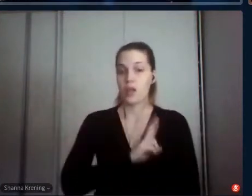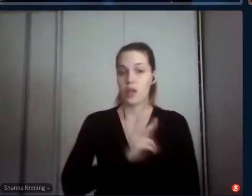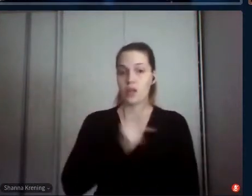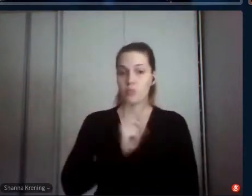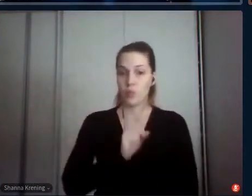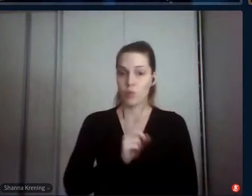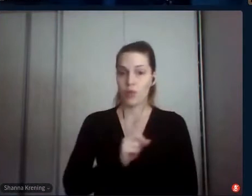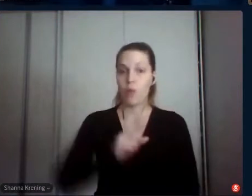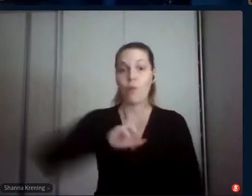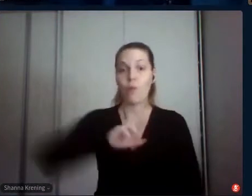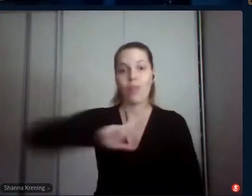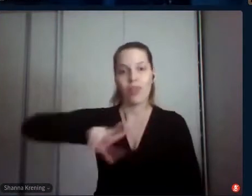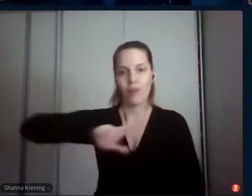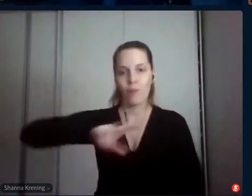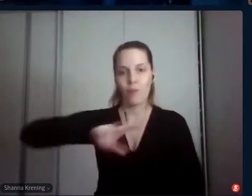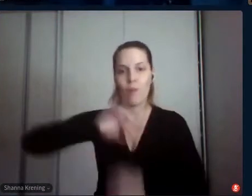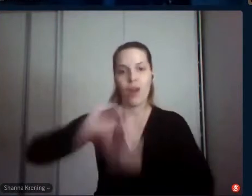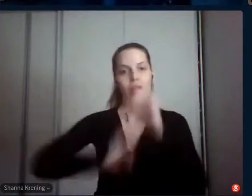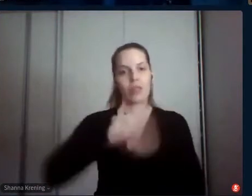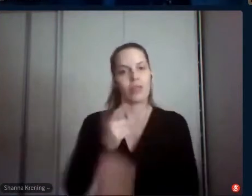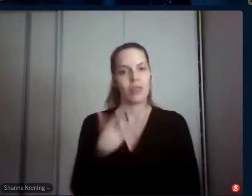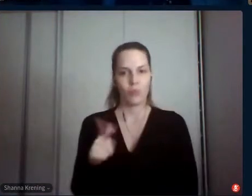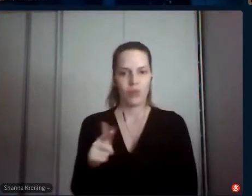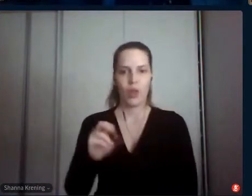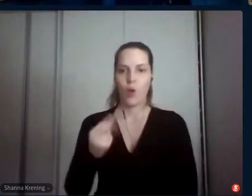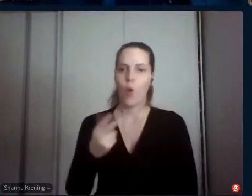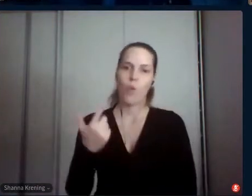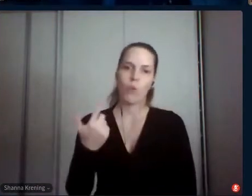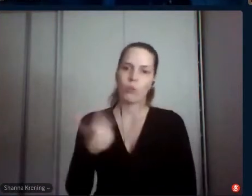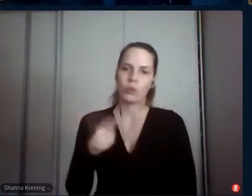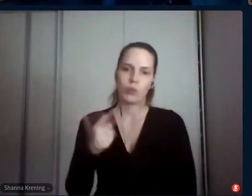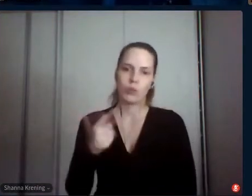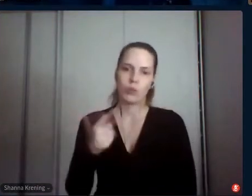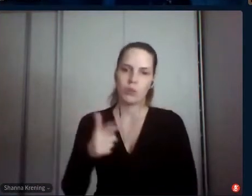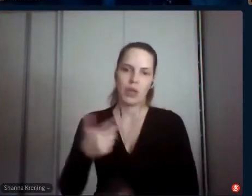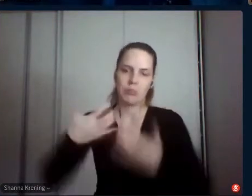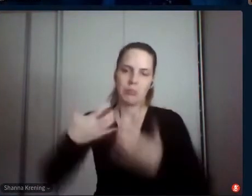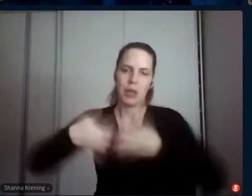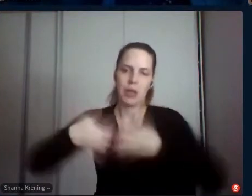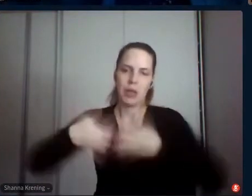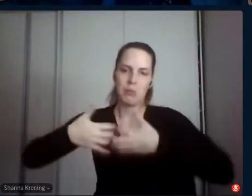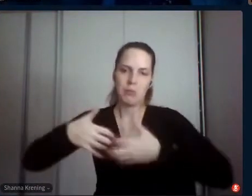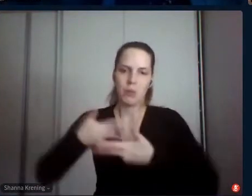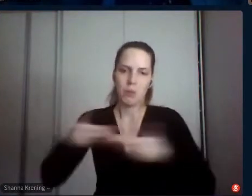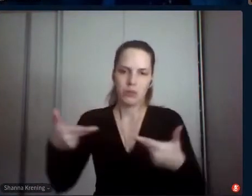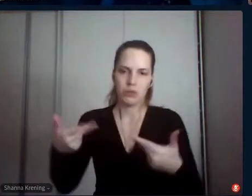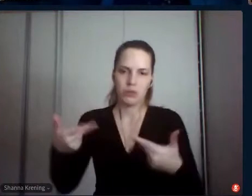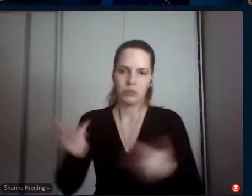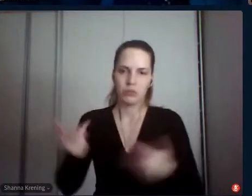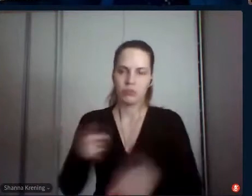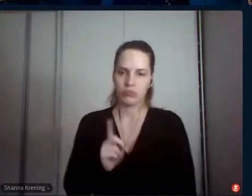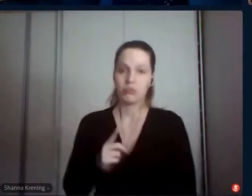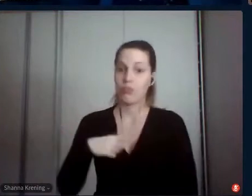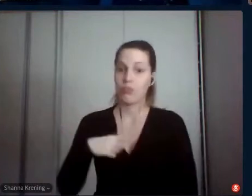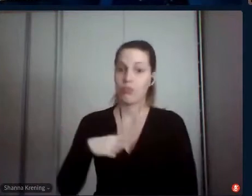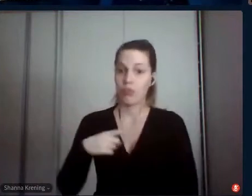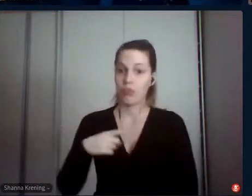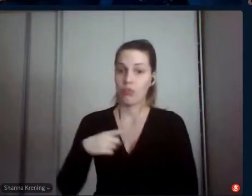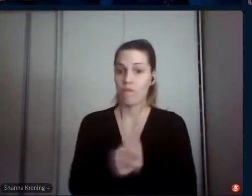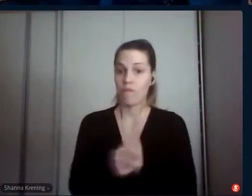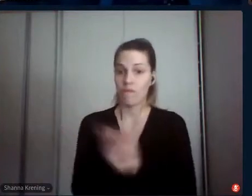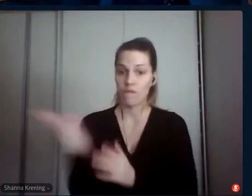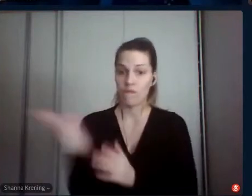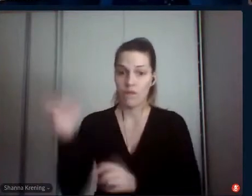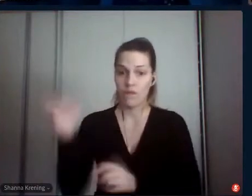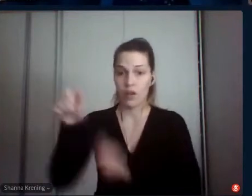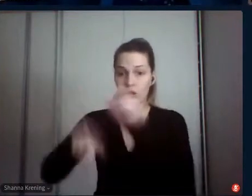Ou quem não tem o equipamento, tá? Pelo que a gente tem, até porque a gente tem um contingente bem interessante de pessoas, tá? Já está